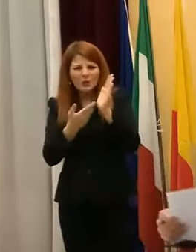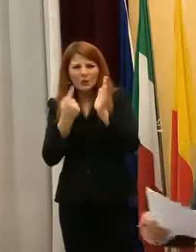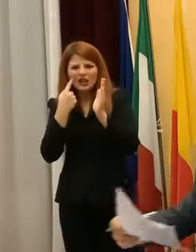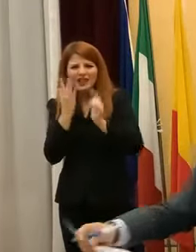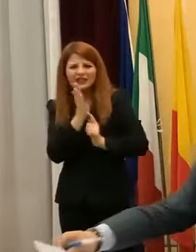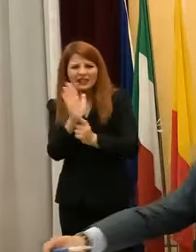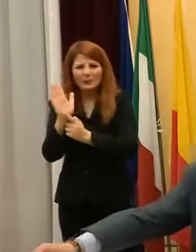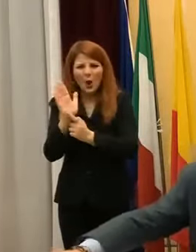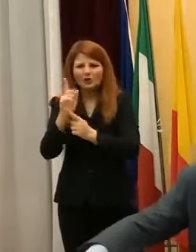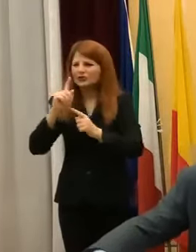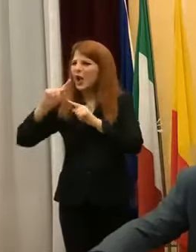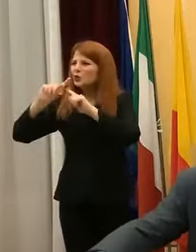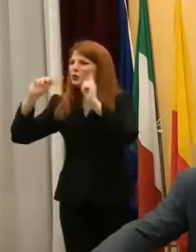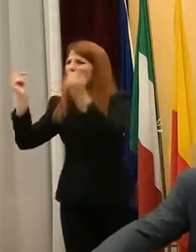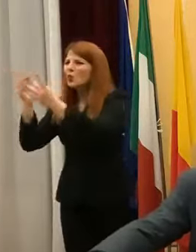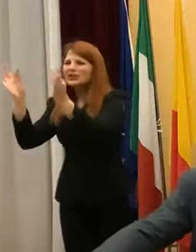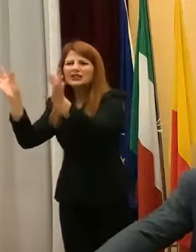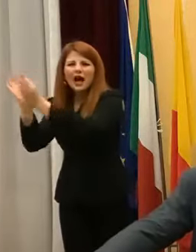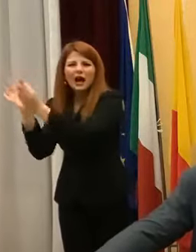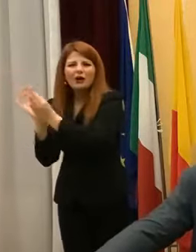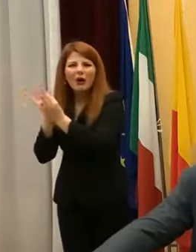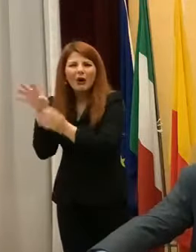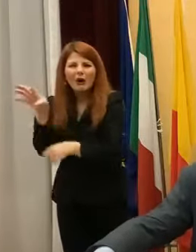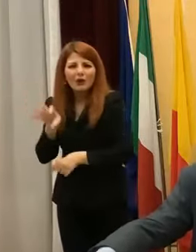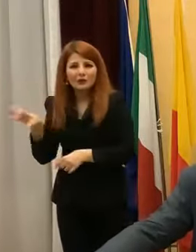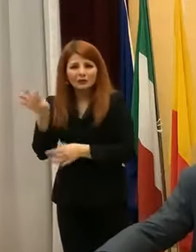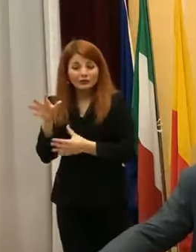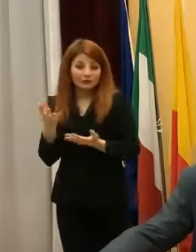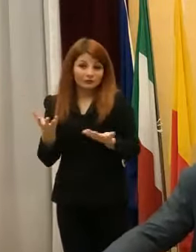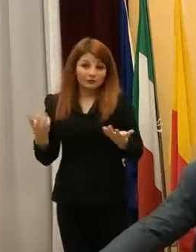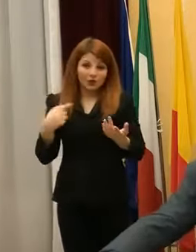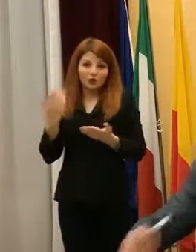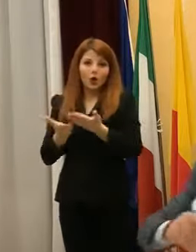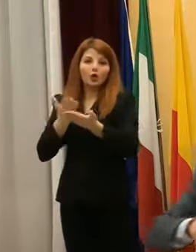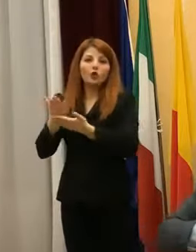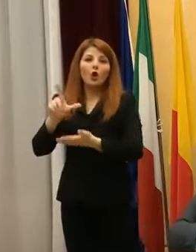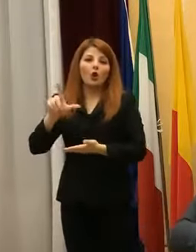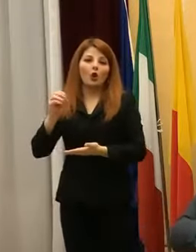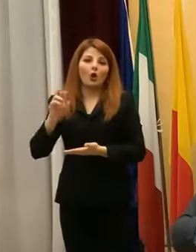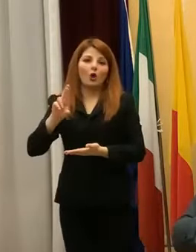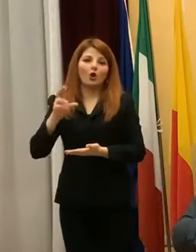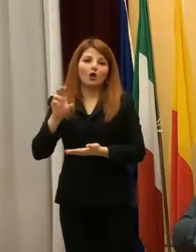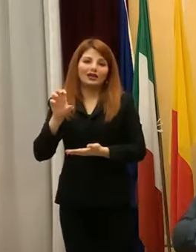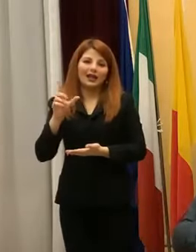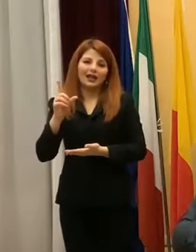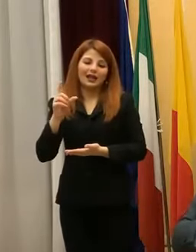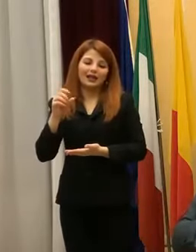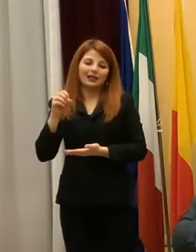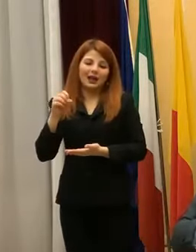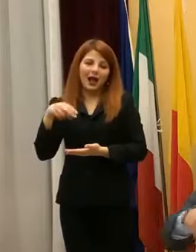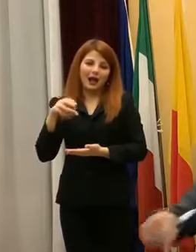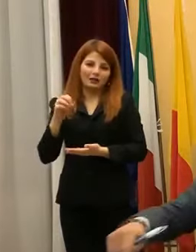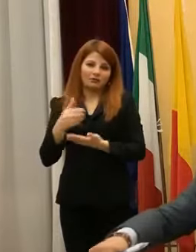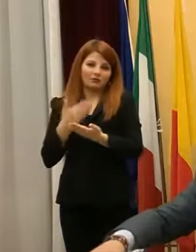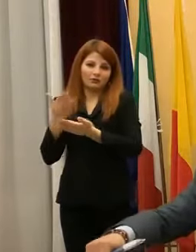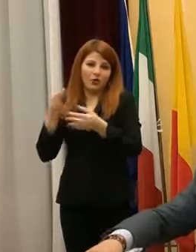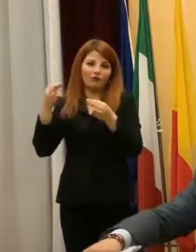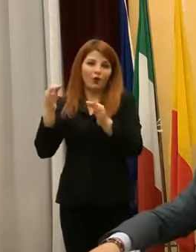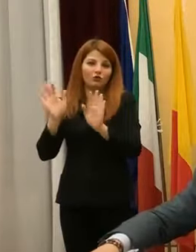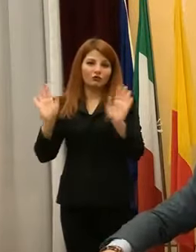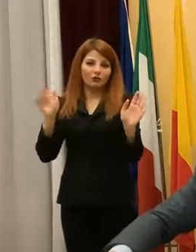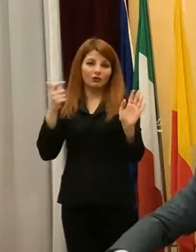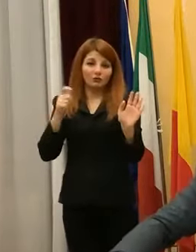è ovvio che non si può permettere il barone di turno di fare queste